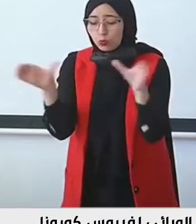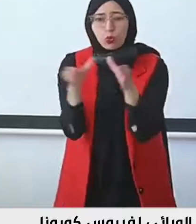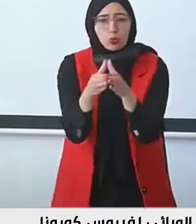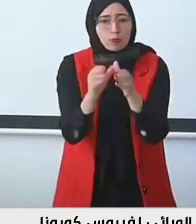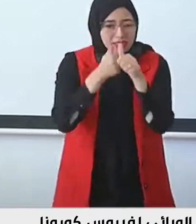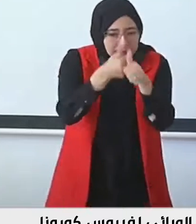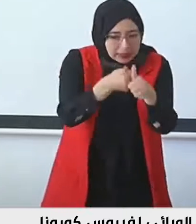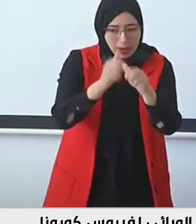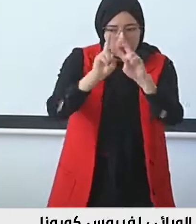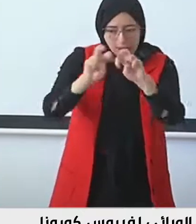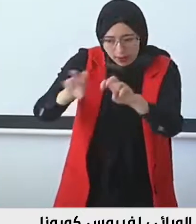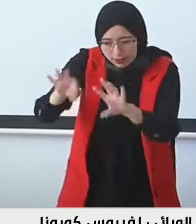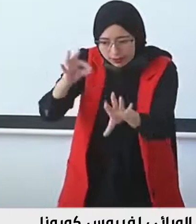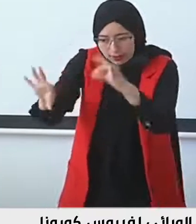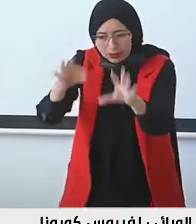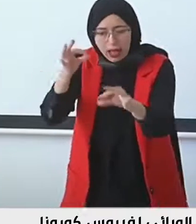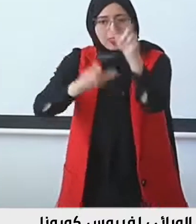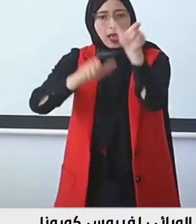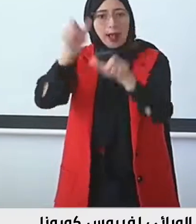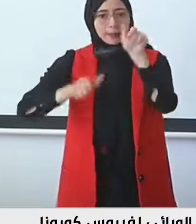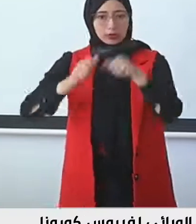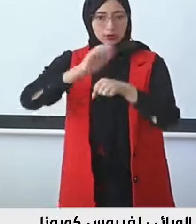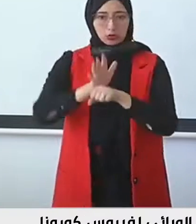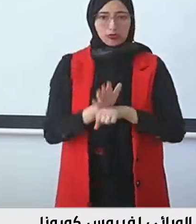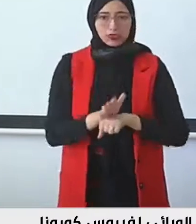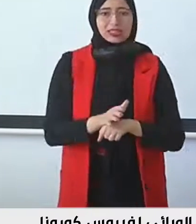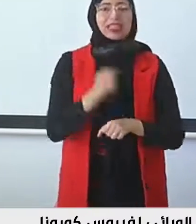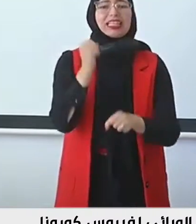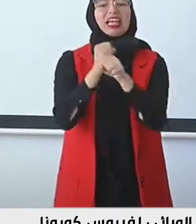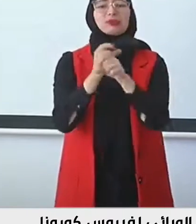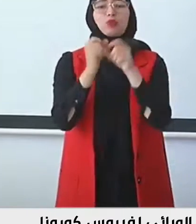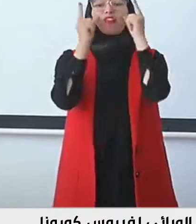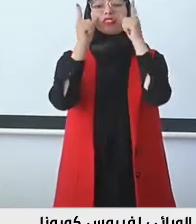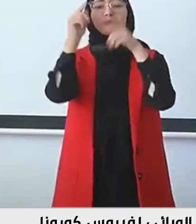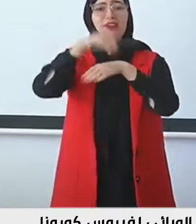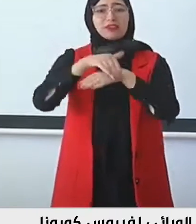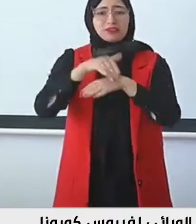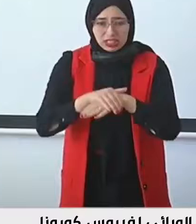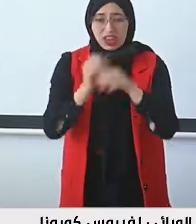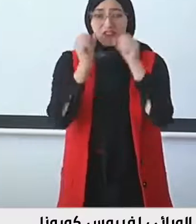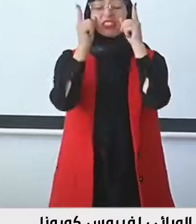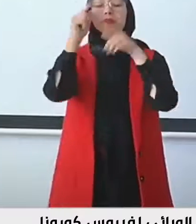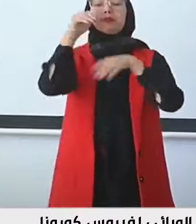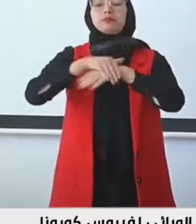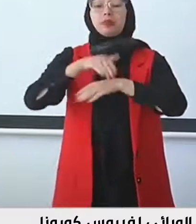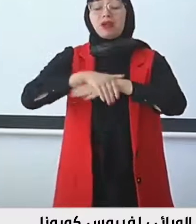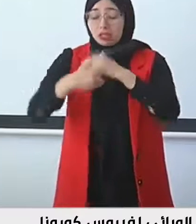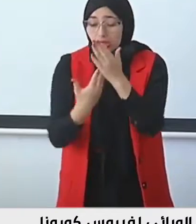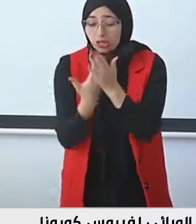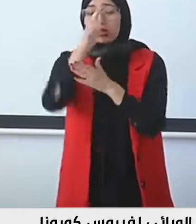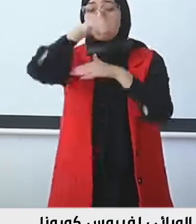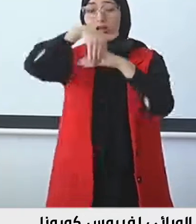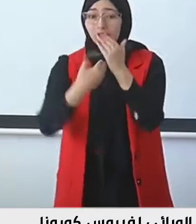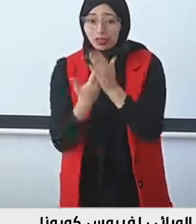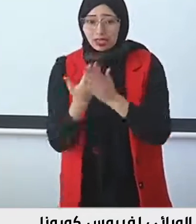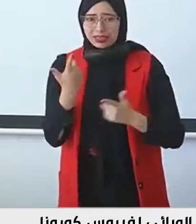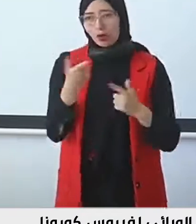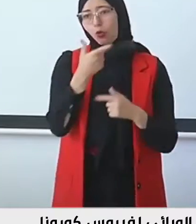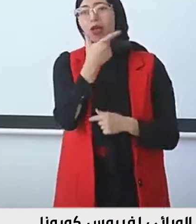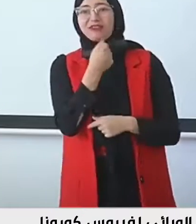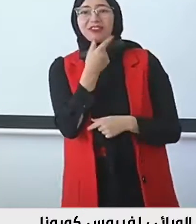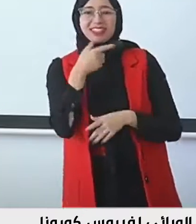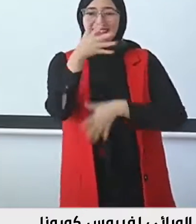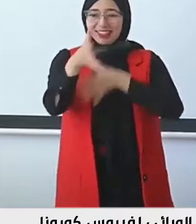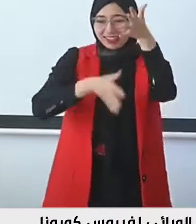الترصد وفرق التدخل السريع اللي يخدموا ليل نهار. راهو العمليه هذه كيف قلتها انا تو يمكن تظهر